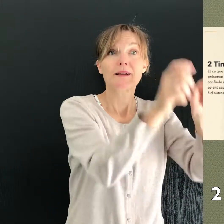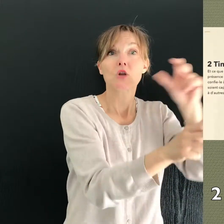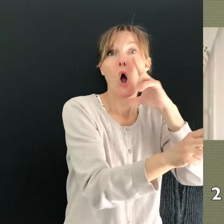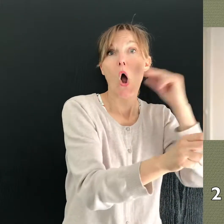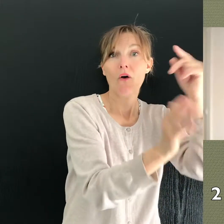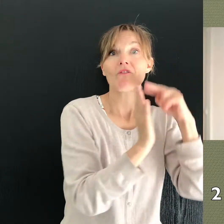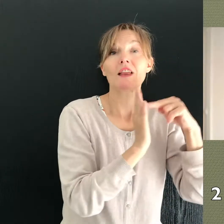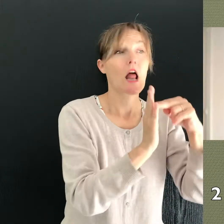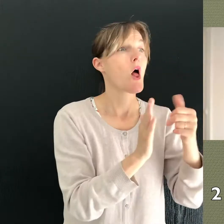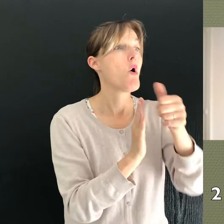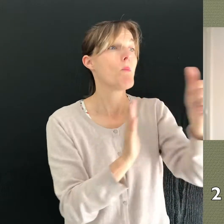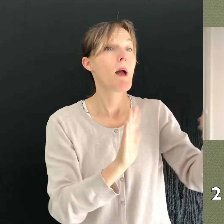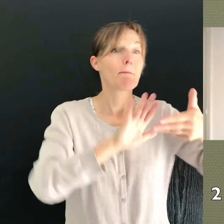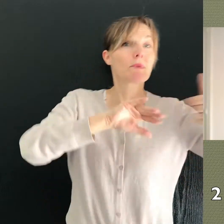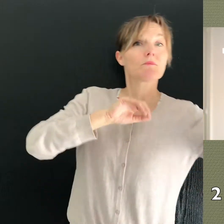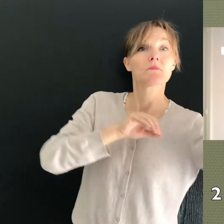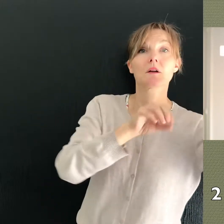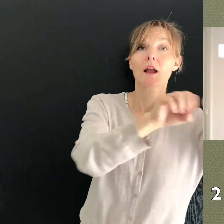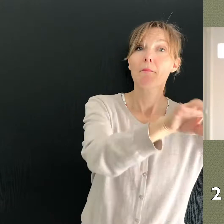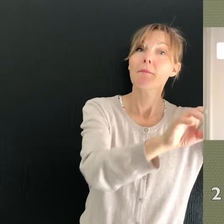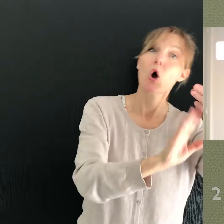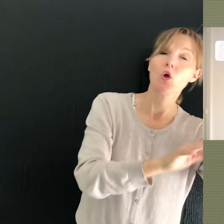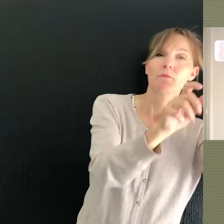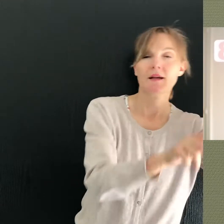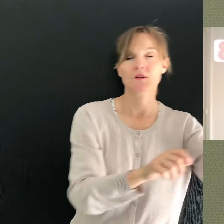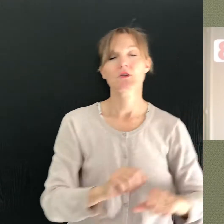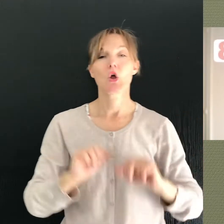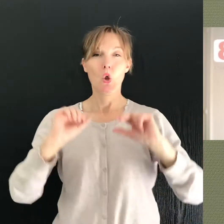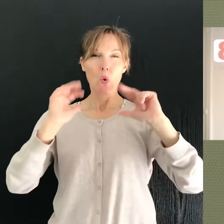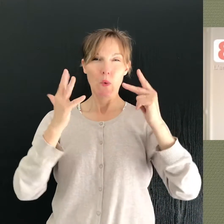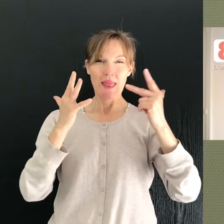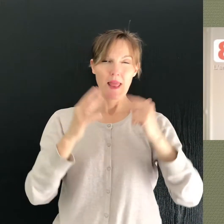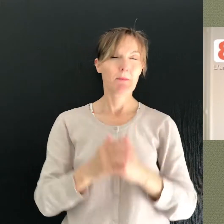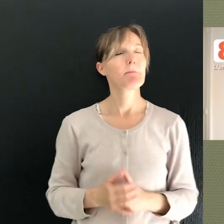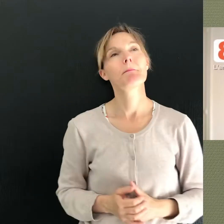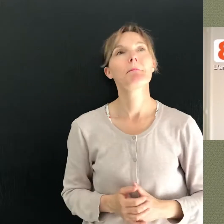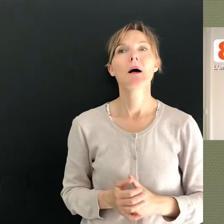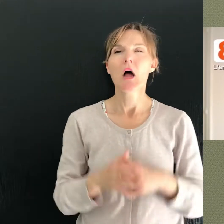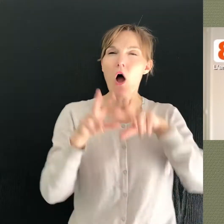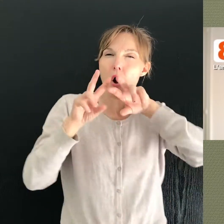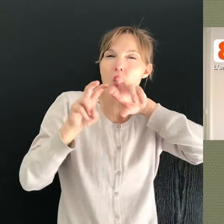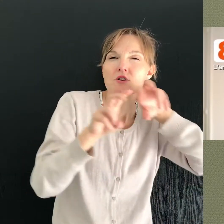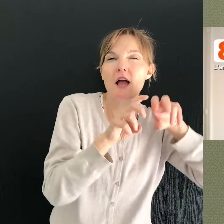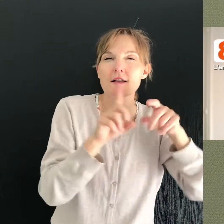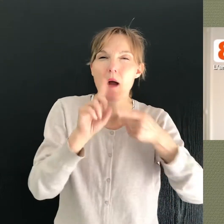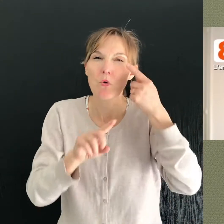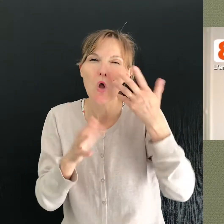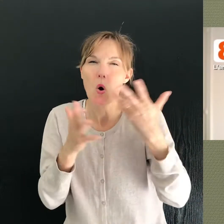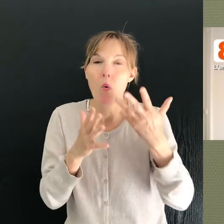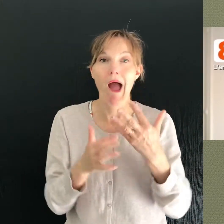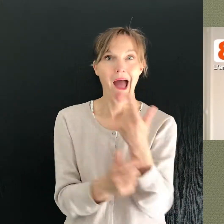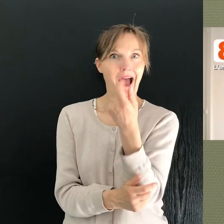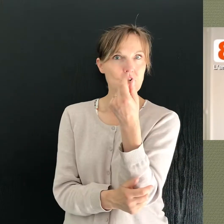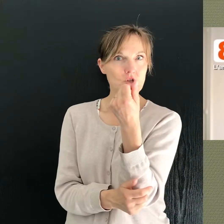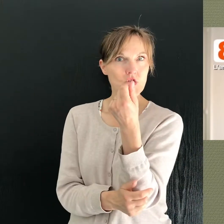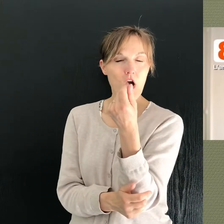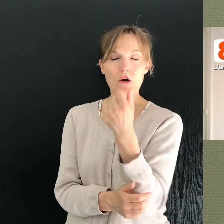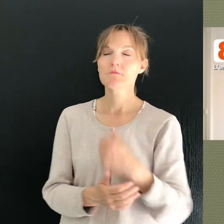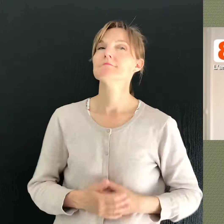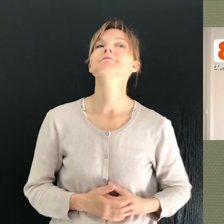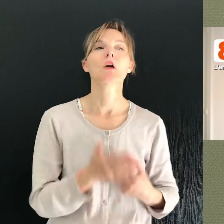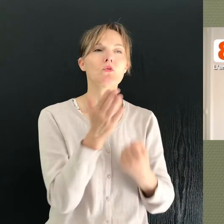capables de l'enseigner aussi à d'autres. Et puis huitièmement, la recherche et l'importance donnée à l'argent. Dans